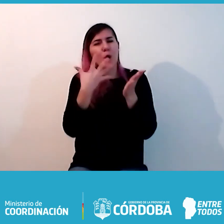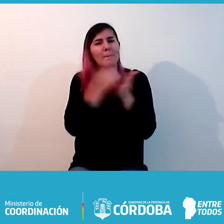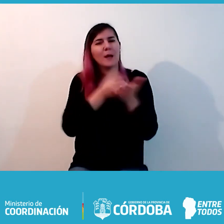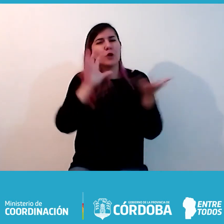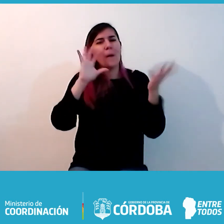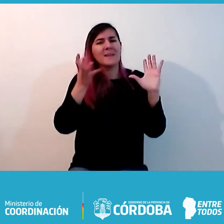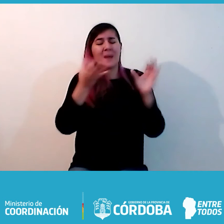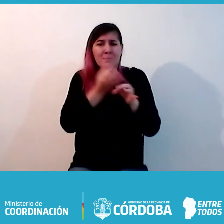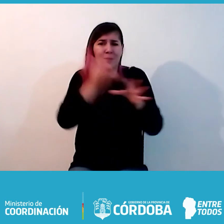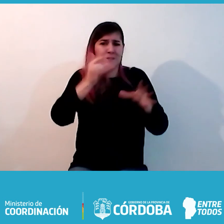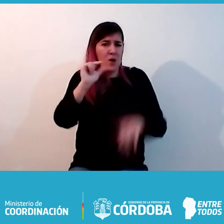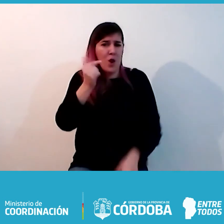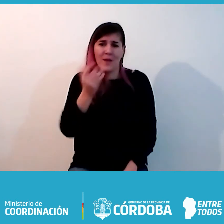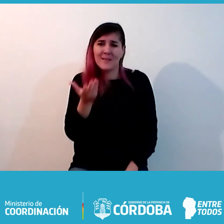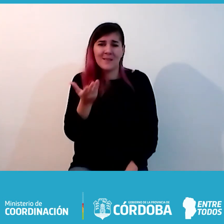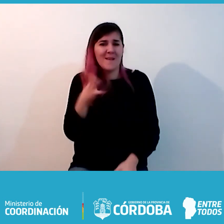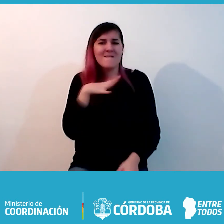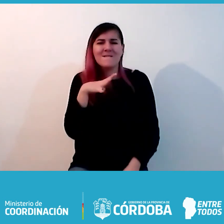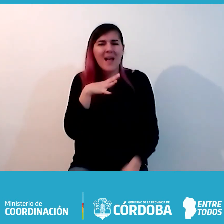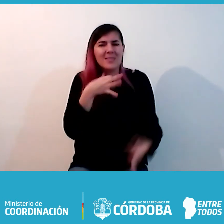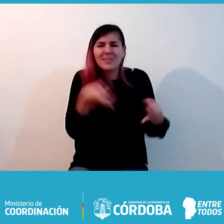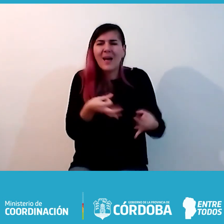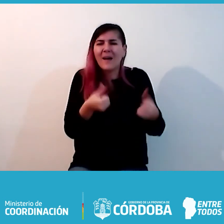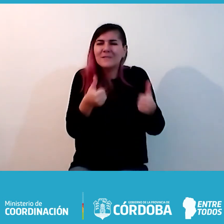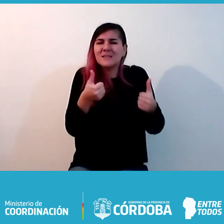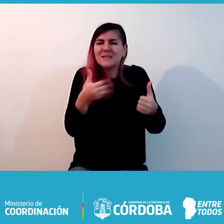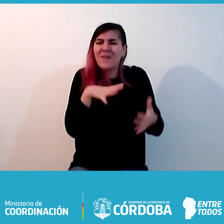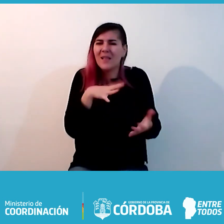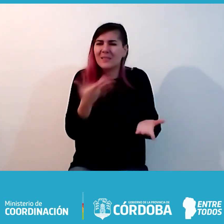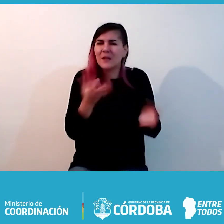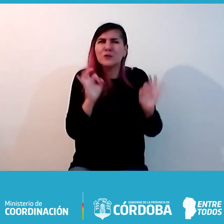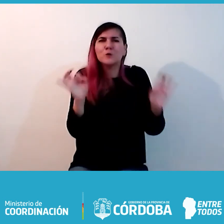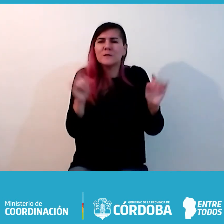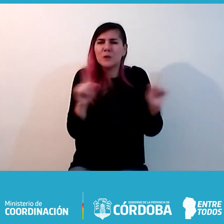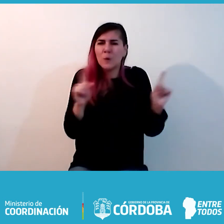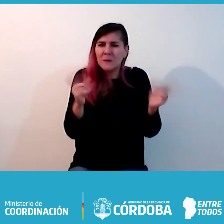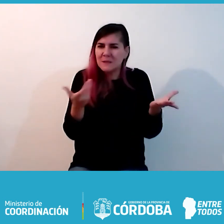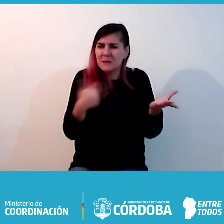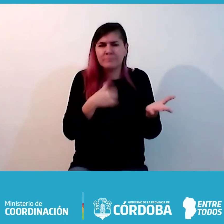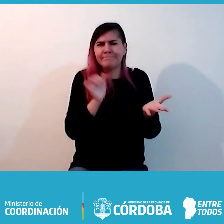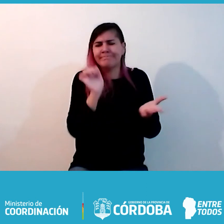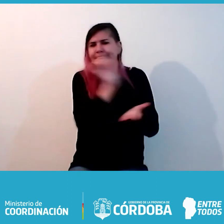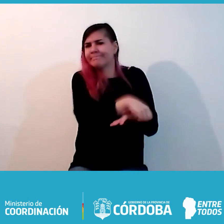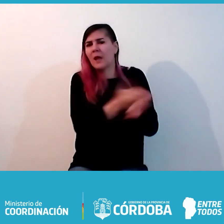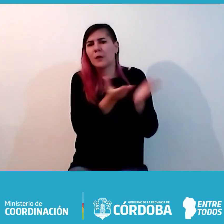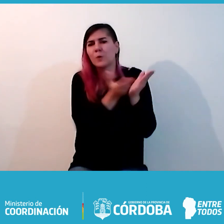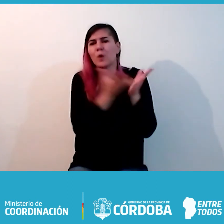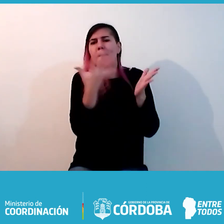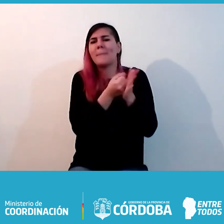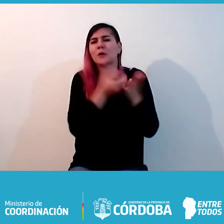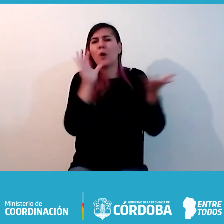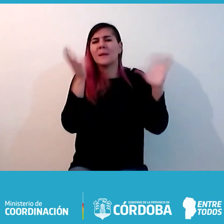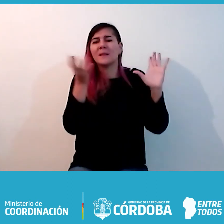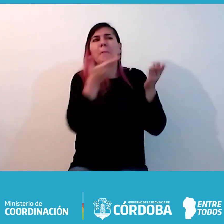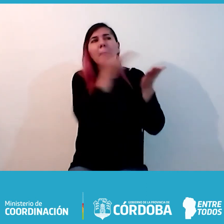tiene profesionalismo, tiene falta de eficiencia y es insuficiente. Rechaza el estudio de impacto ambiental y pide a la Secretaría de Ambiente que